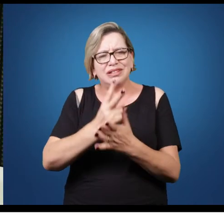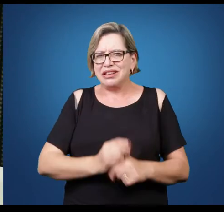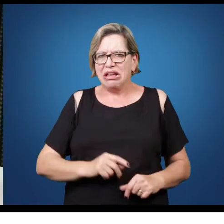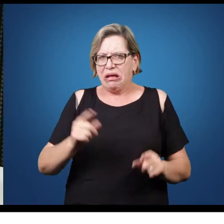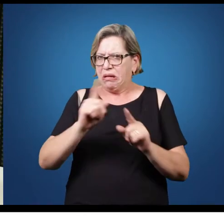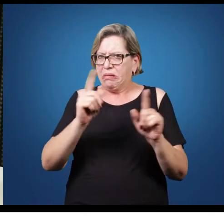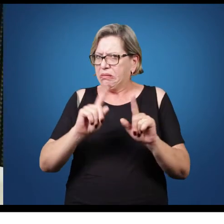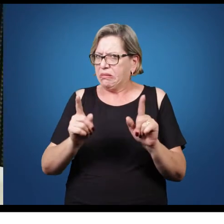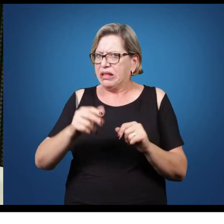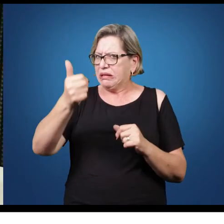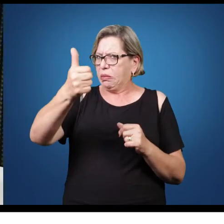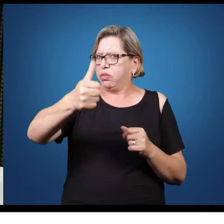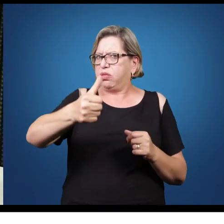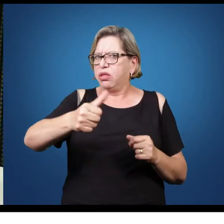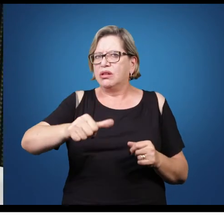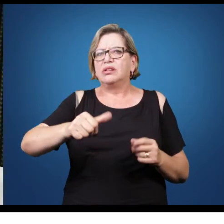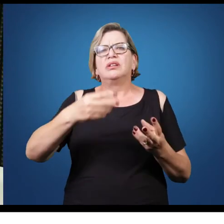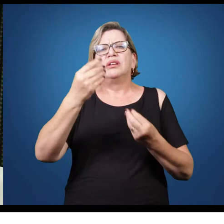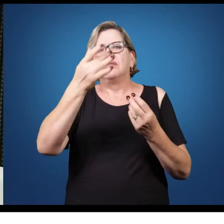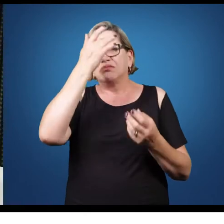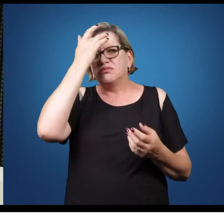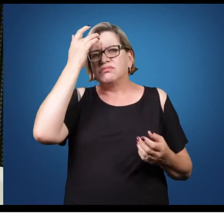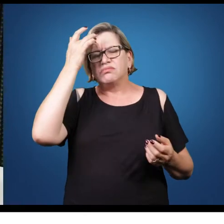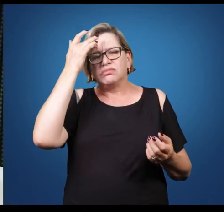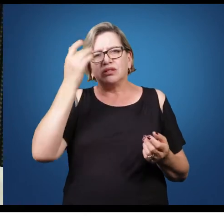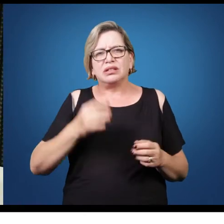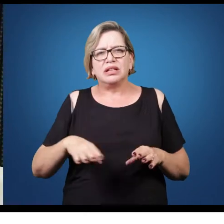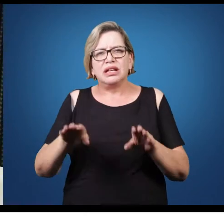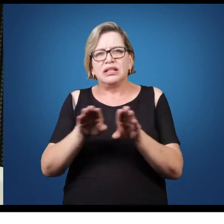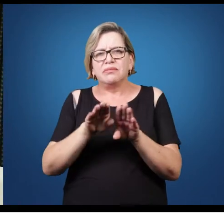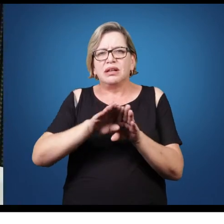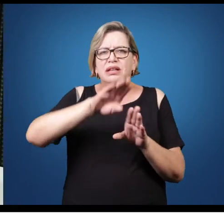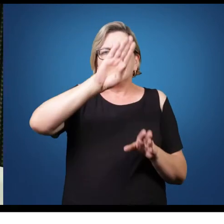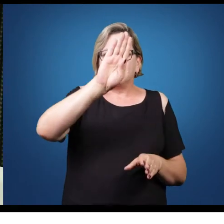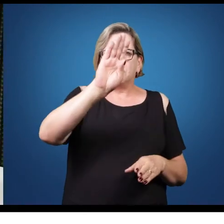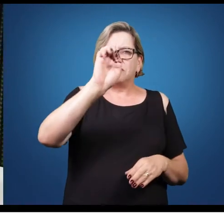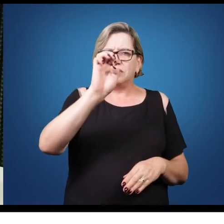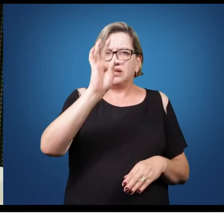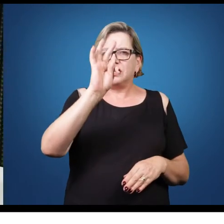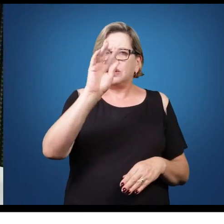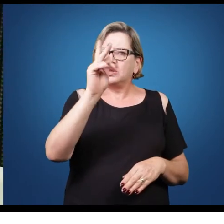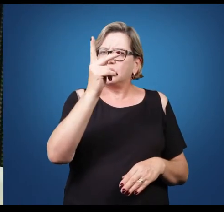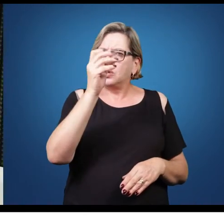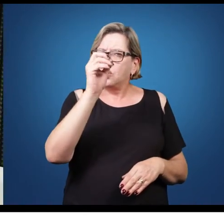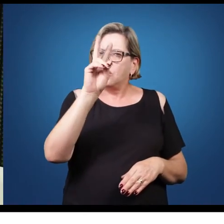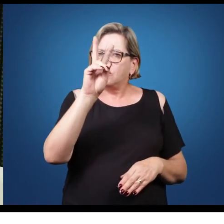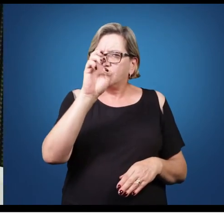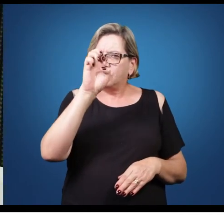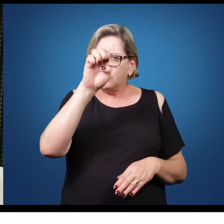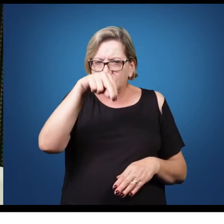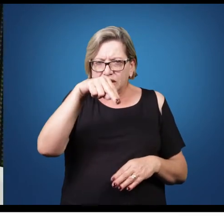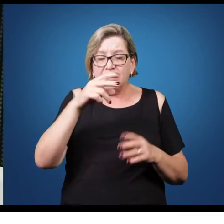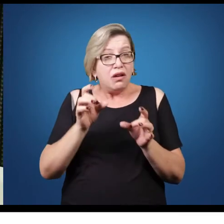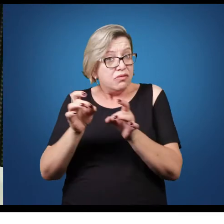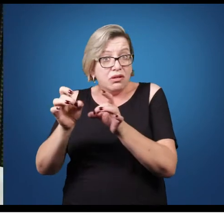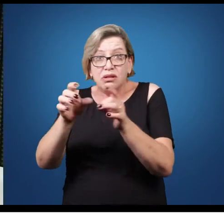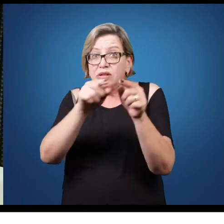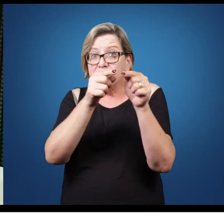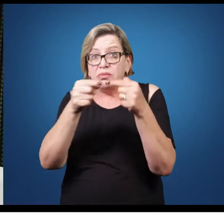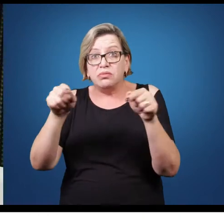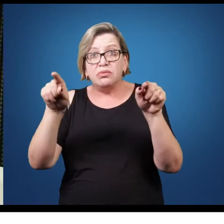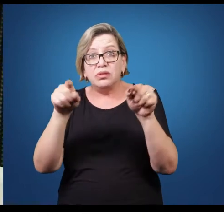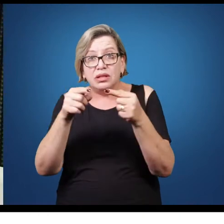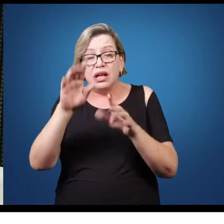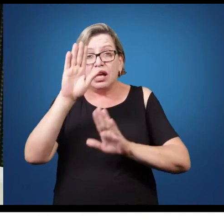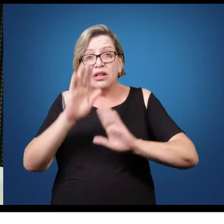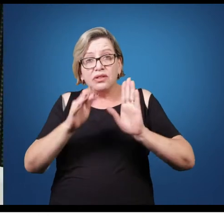diminui o grandiosidade do raid né de todos de vide de cache e pensava ele compunha vendia obras né é fulano de tal